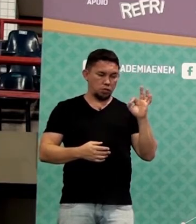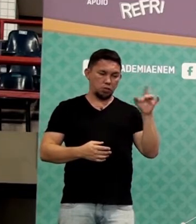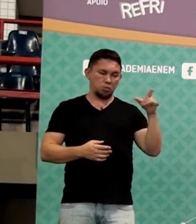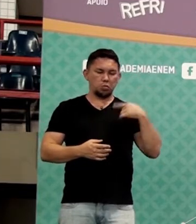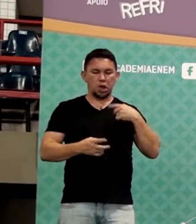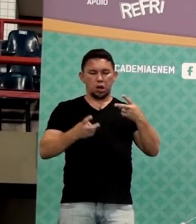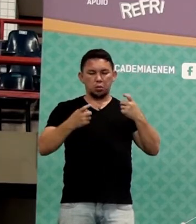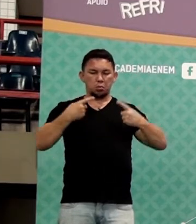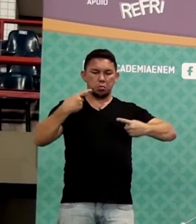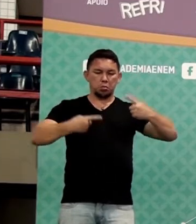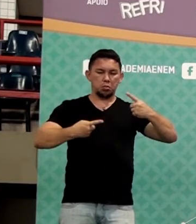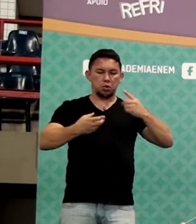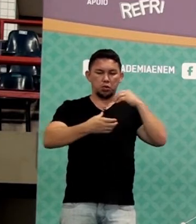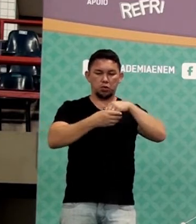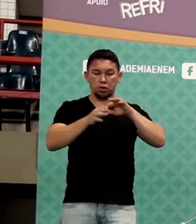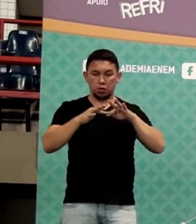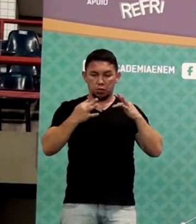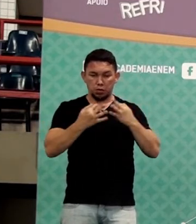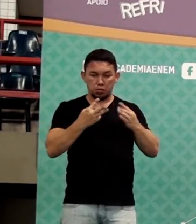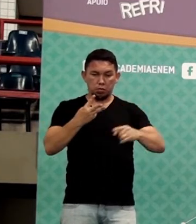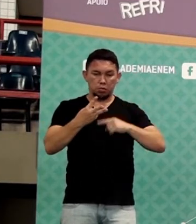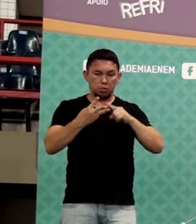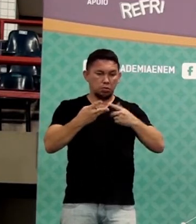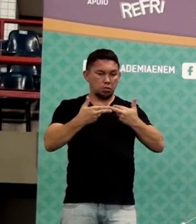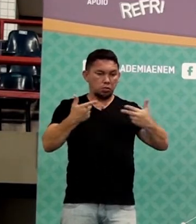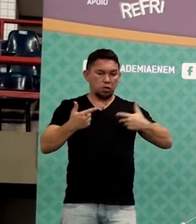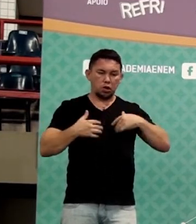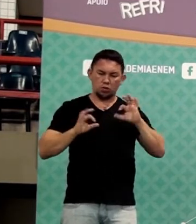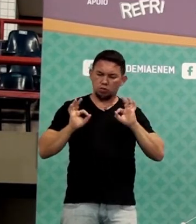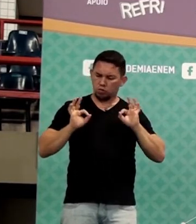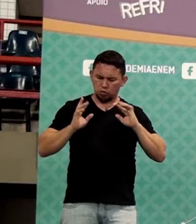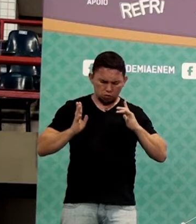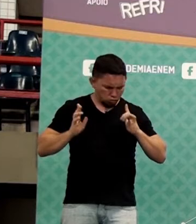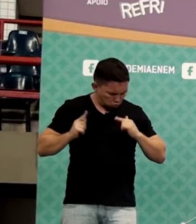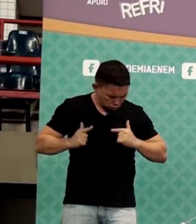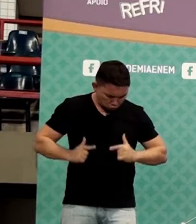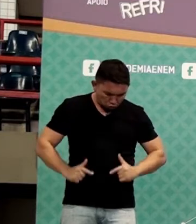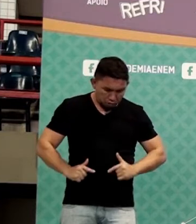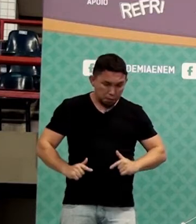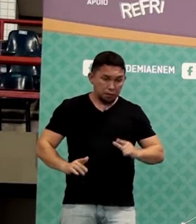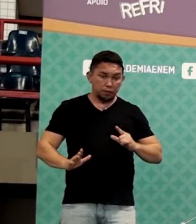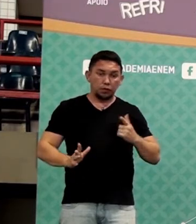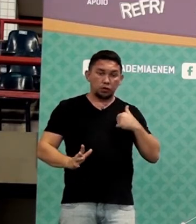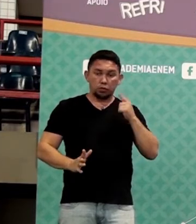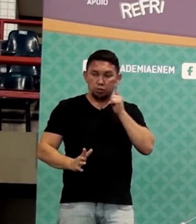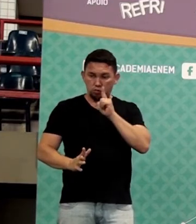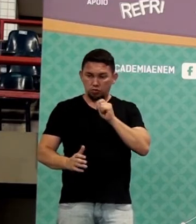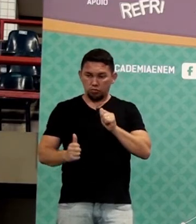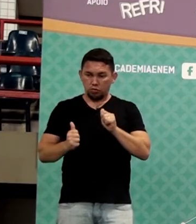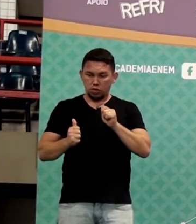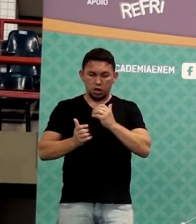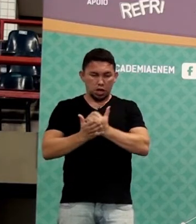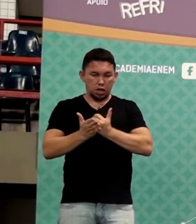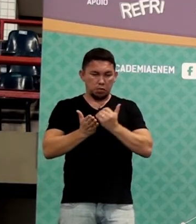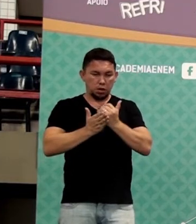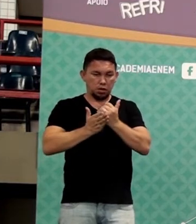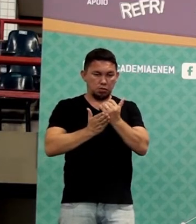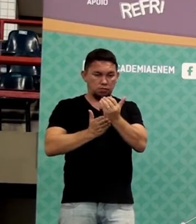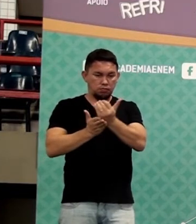política, vê na família da gente. Às vezes você não tem nada. Aí quando você tem alguma coisa, você quer